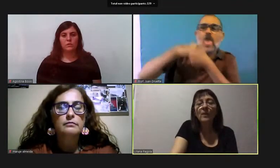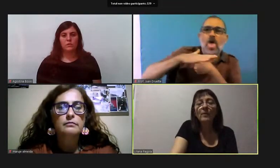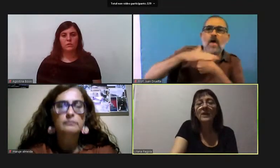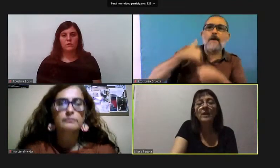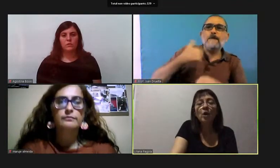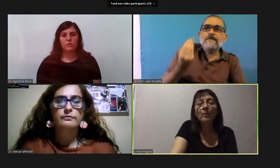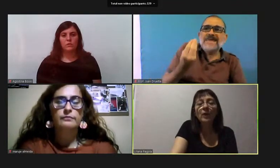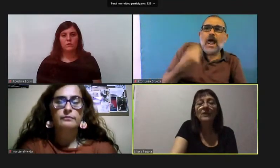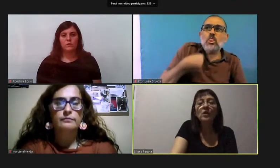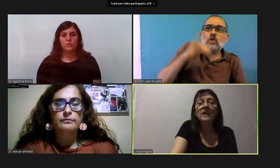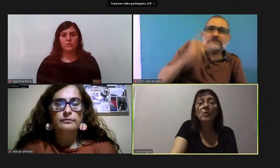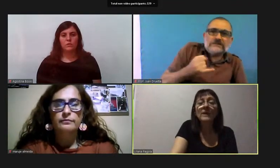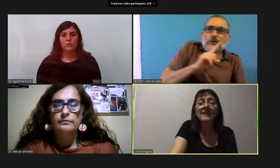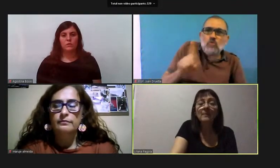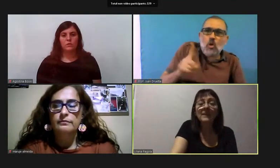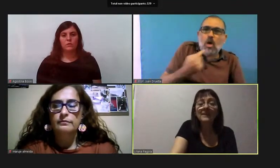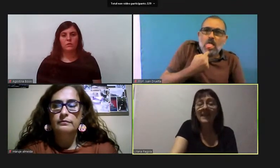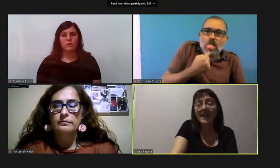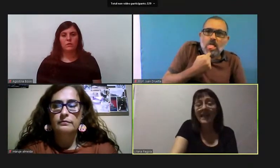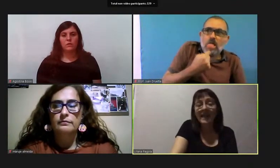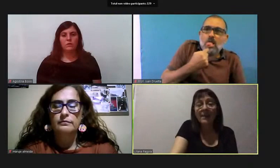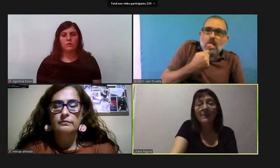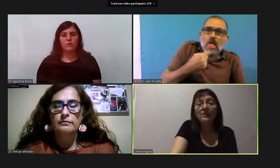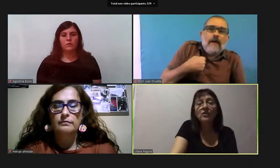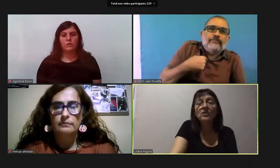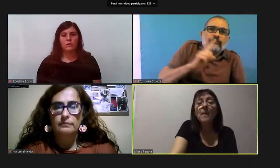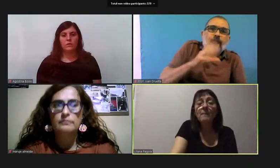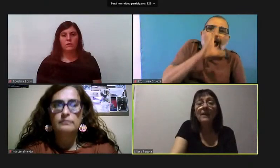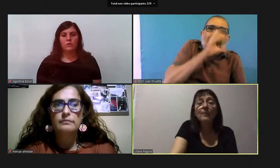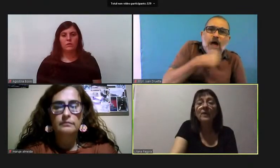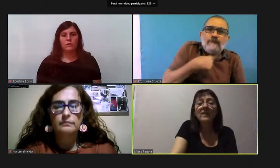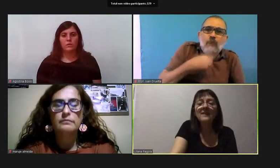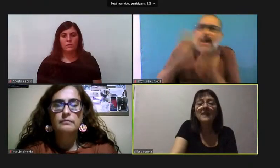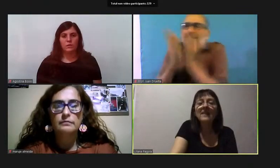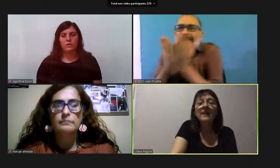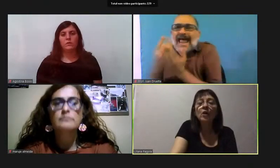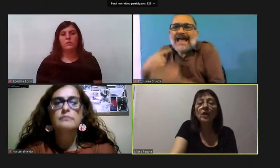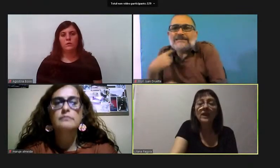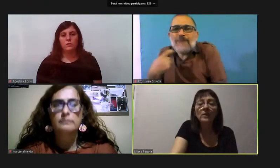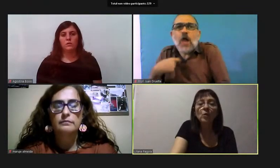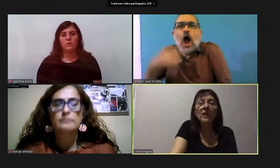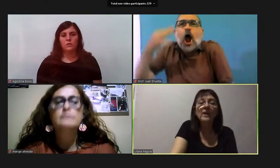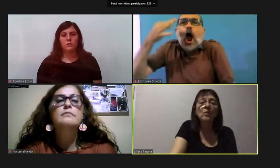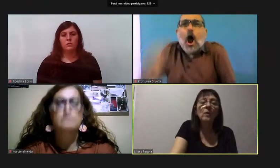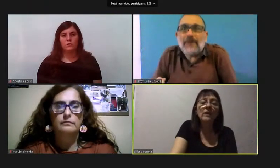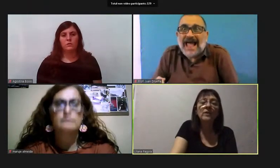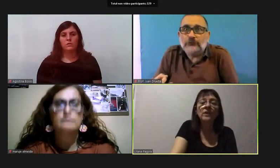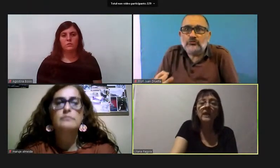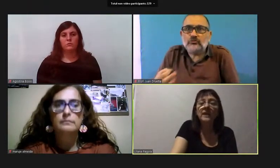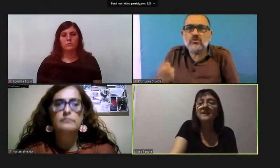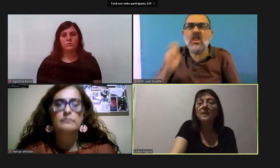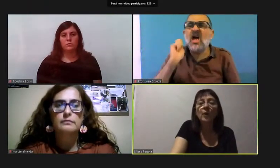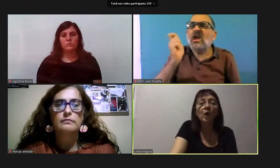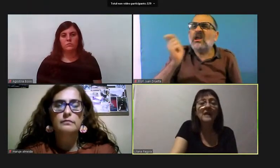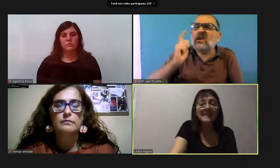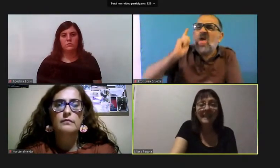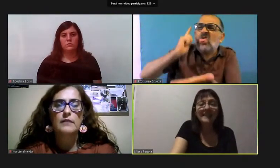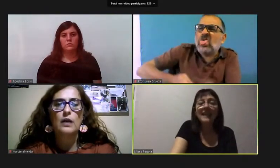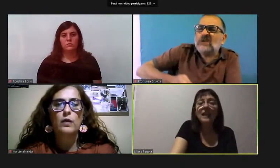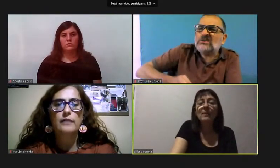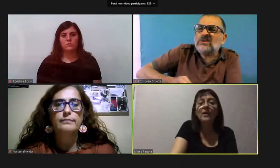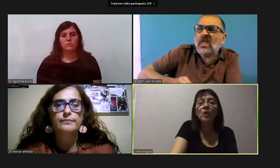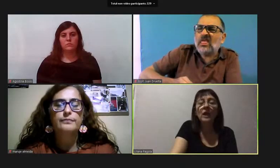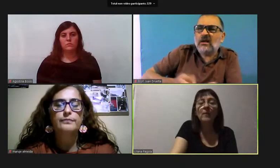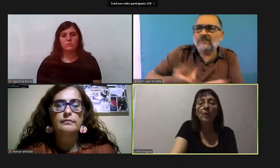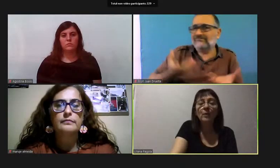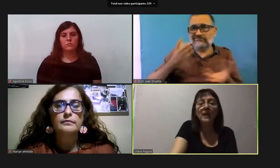cómo podemos ir incorporando lingüísticamente elementos para poder decidir y que no nos queden dudas, y no una cuestión de que decir, bueno, sentir